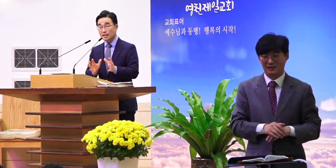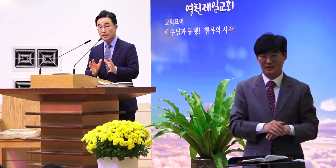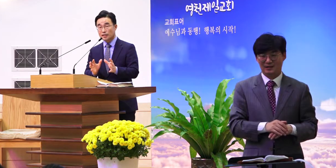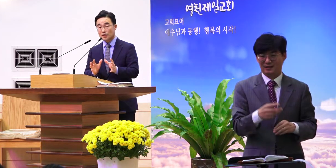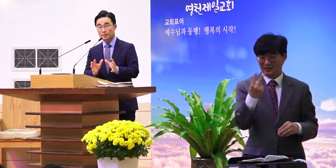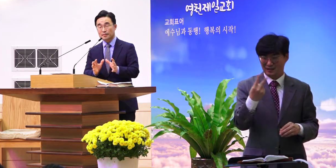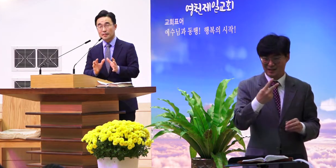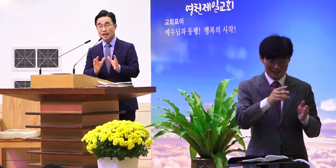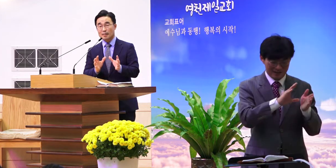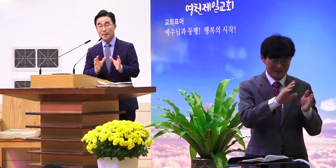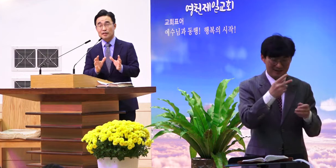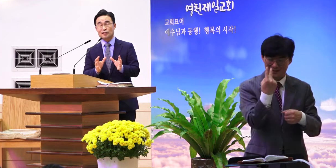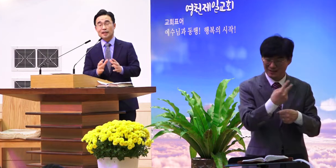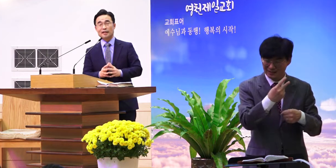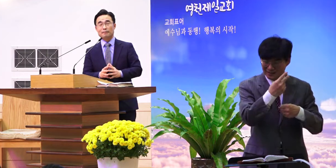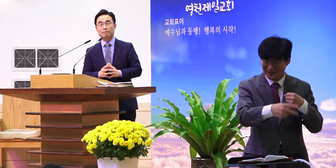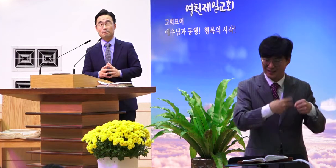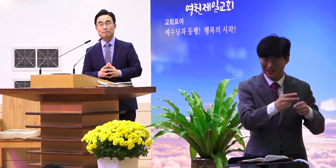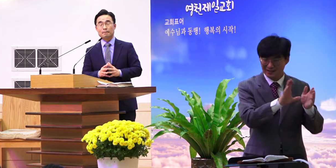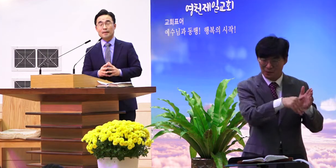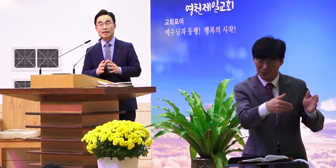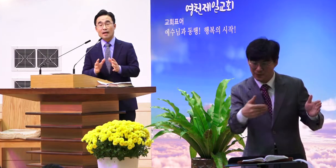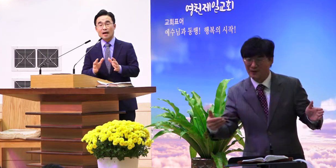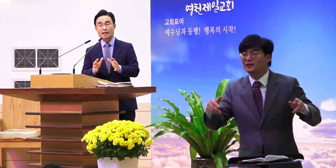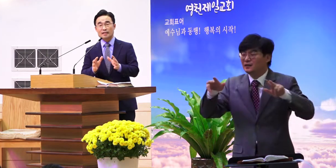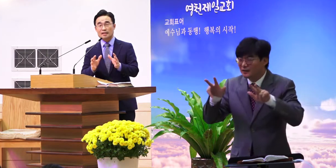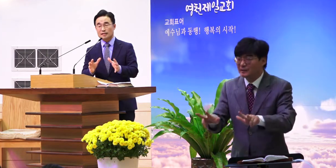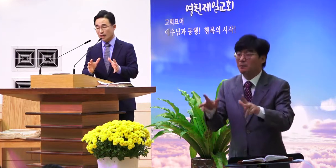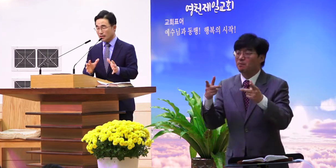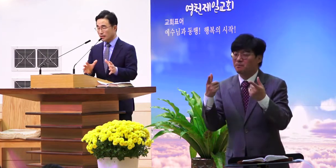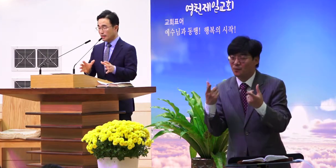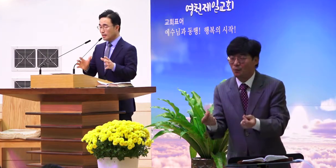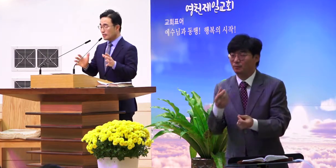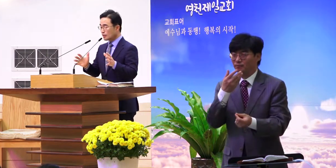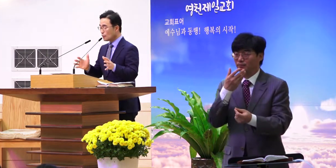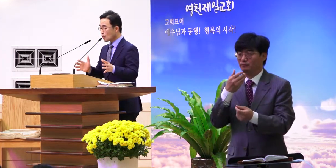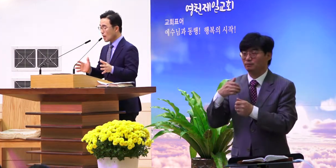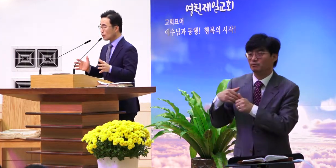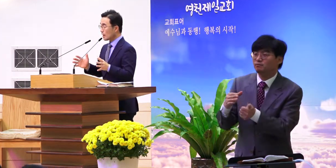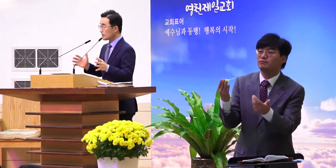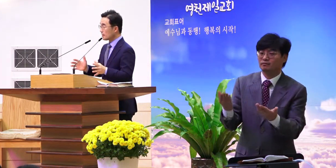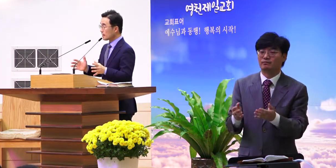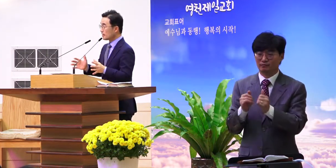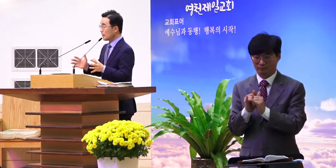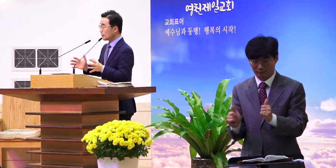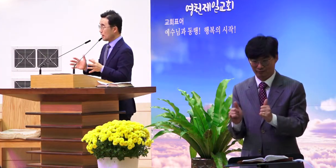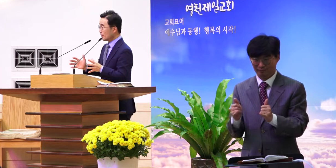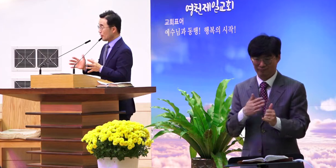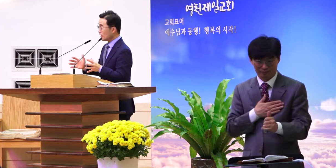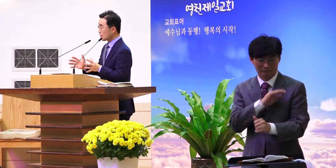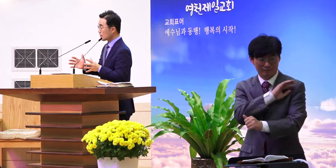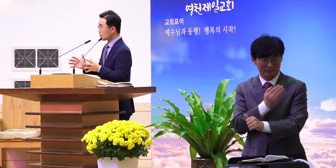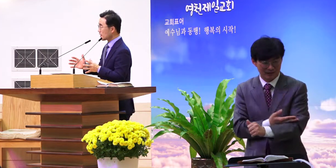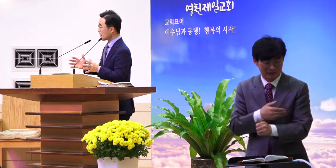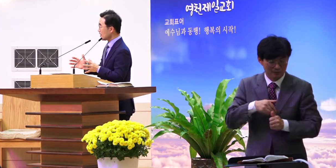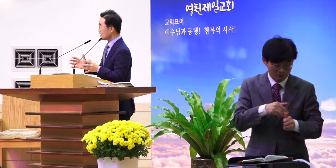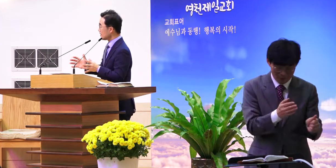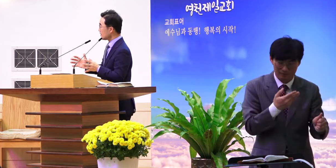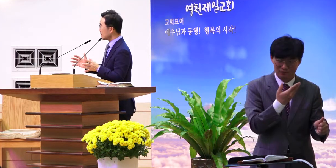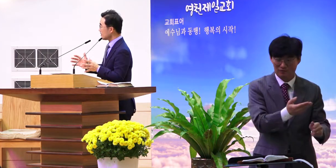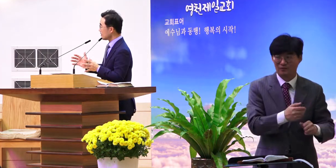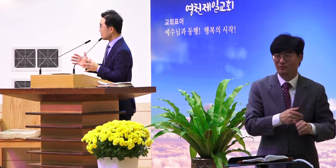예수님의 제자들처럼 하나님의 백성들이 이 땅, 이 세상 나라를 정복하고 다스린다는 내용이 어디에 써